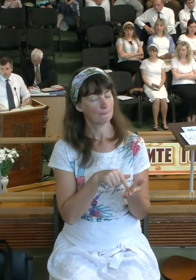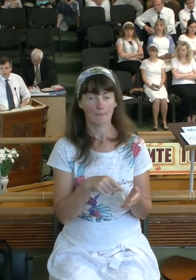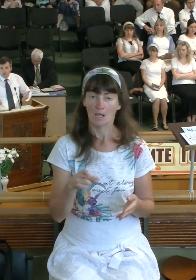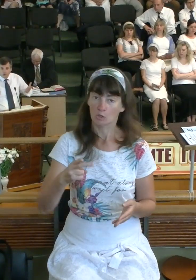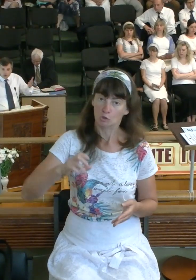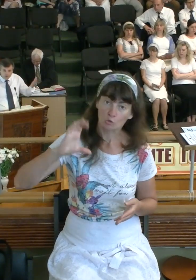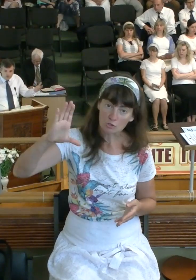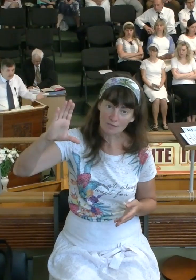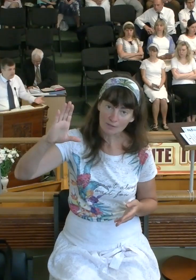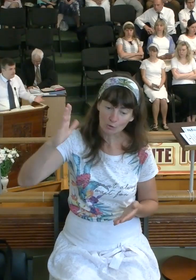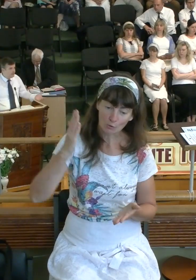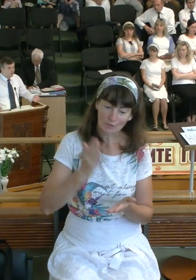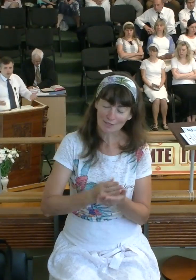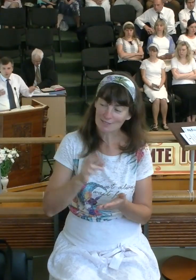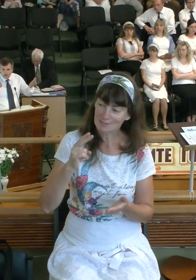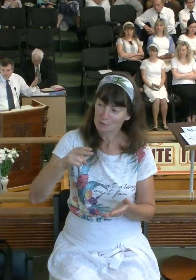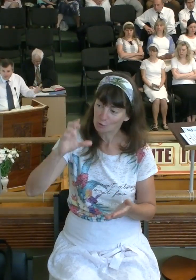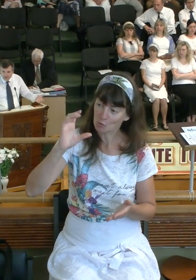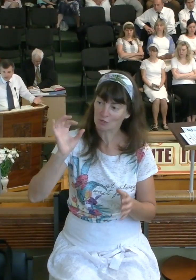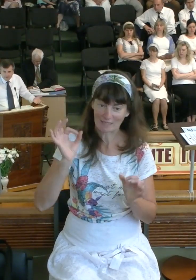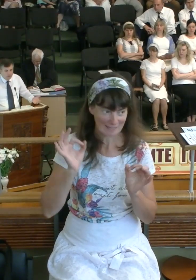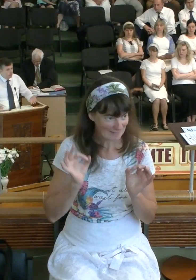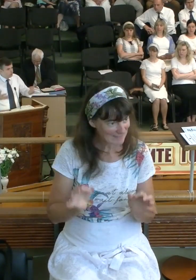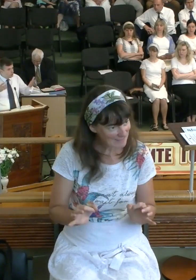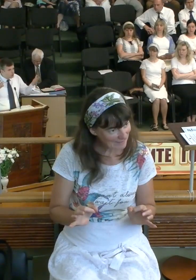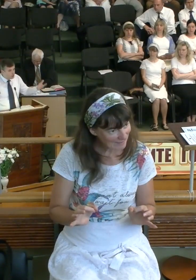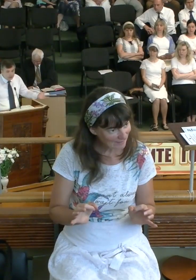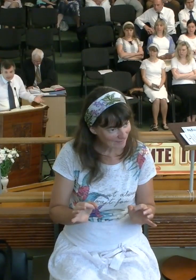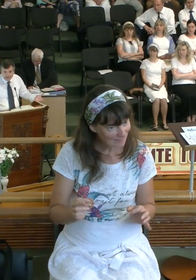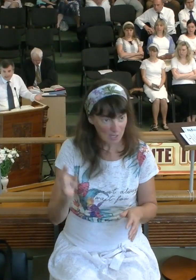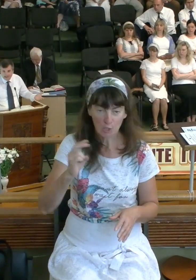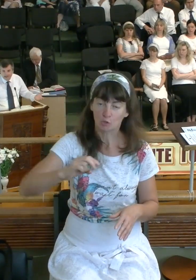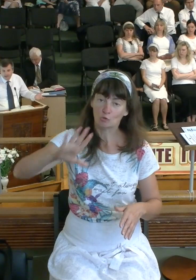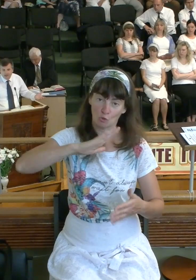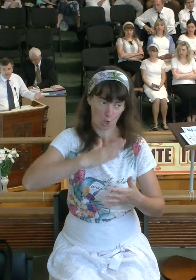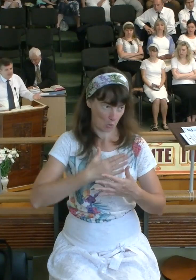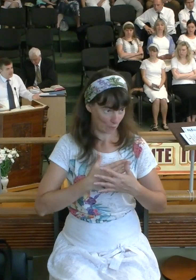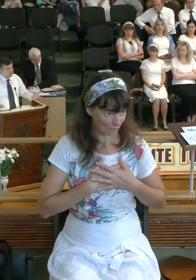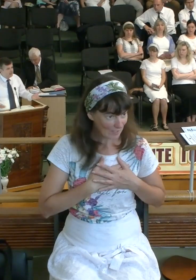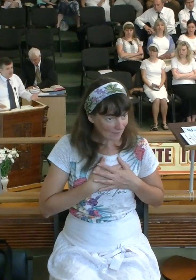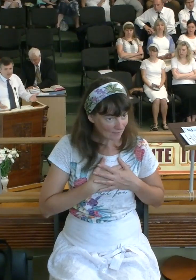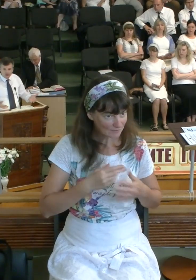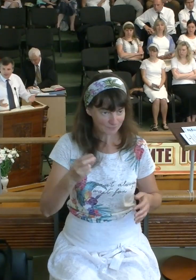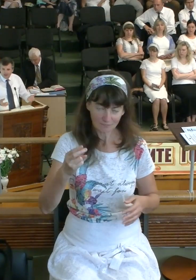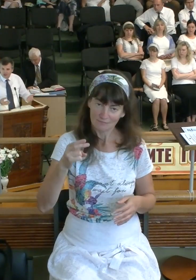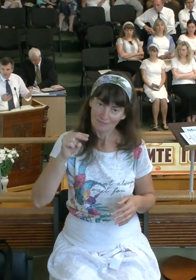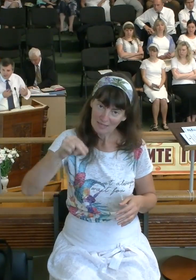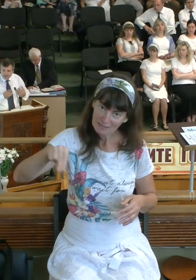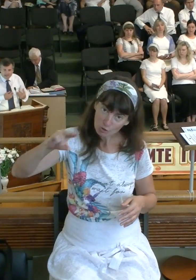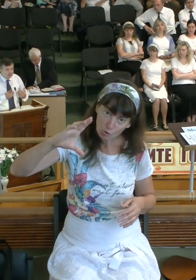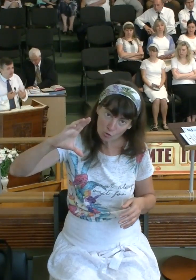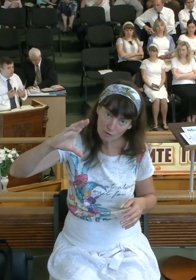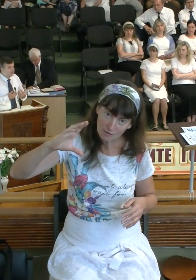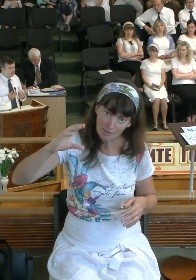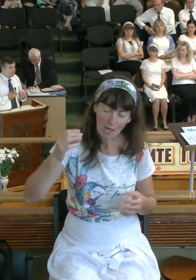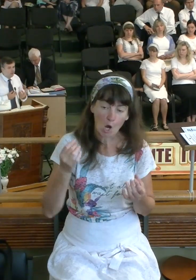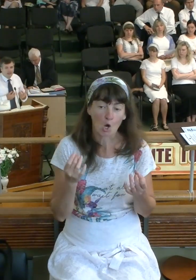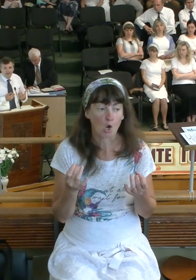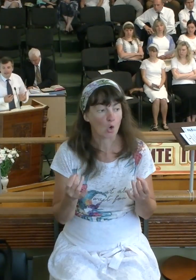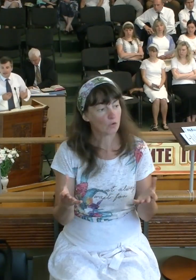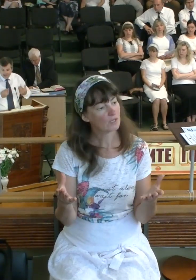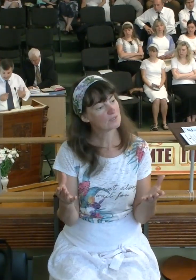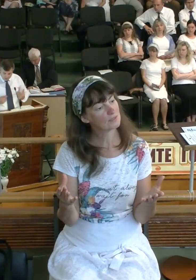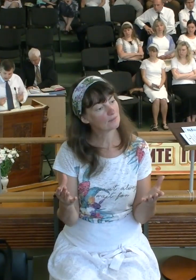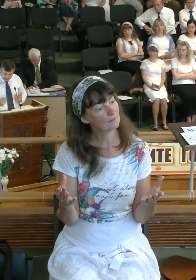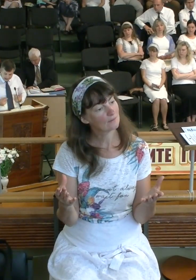о том, что Он Дух Любви, Он Дух Мира, Он Дух Кротости, И вы знаете, тогда начинаешь смотреть и становится